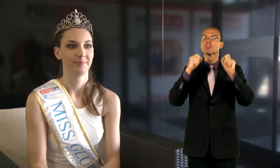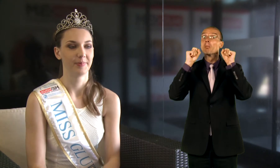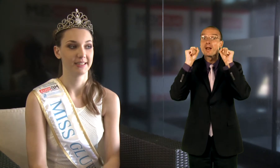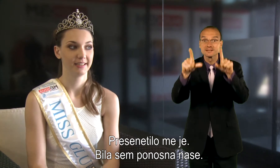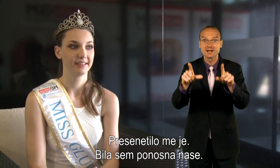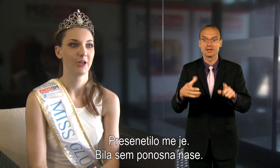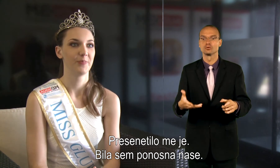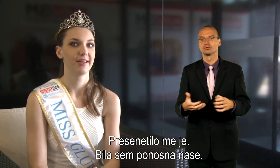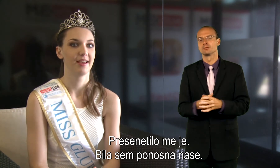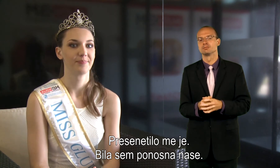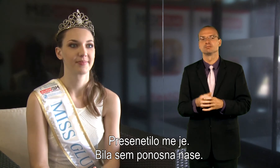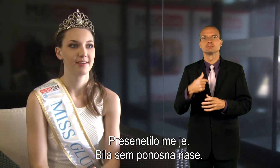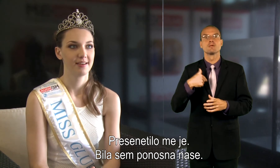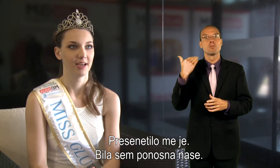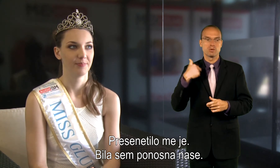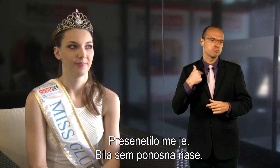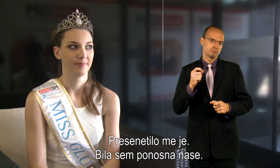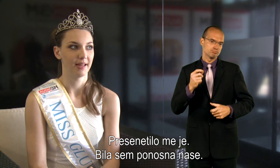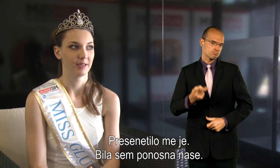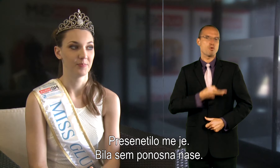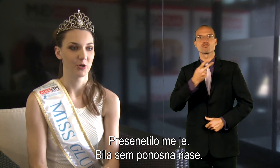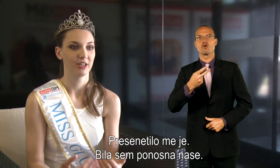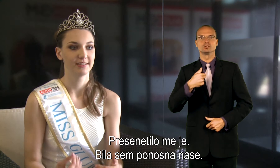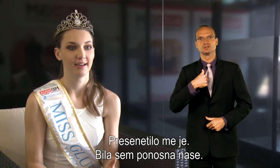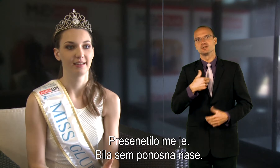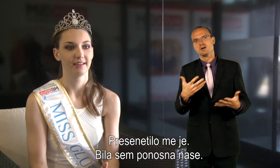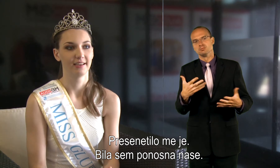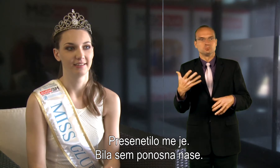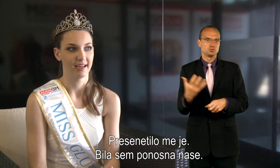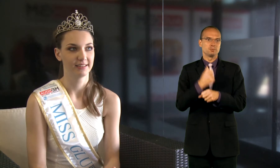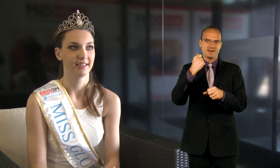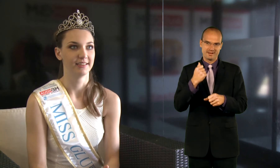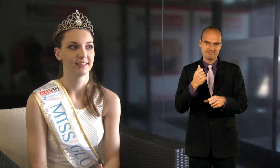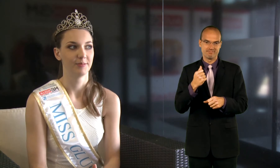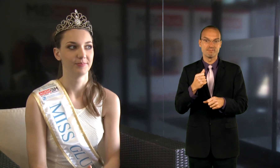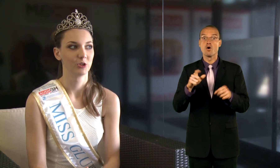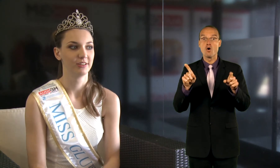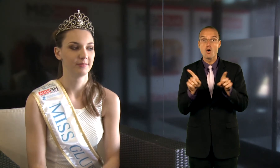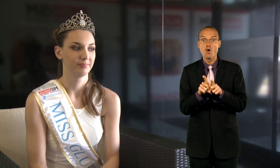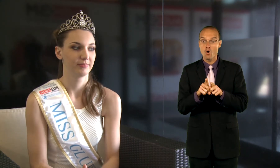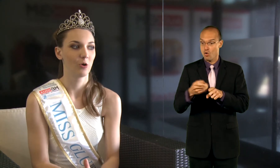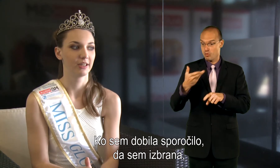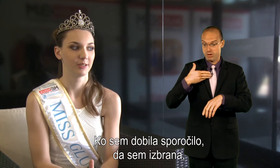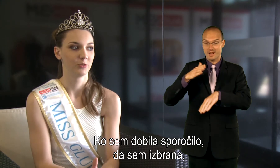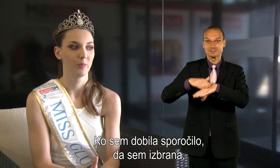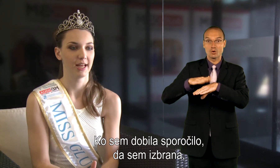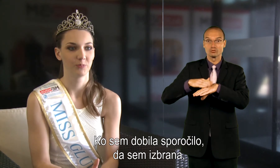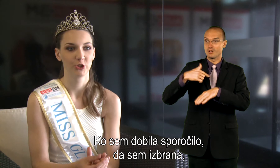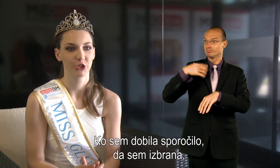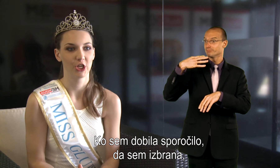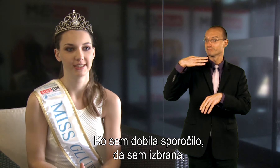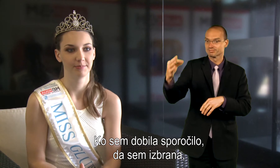zadovoljna, presenetilo me je, bila sem ponosna nase in sem tudi takoj, ko sem